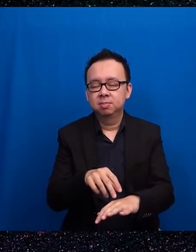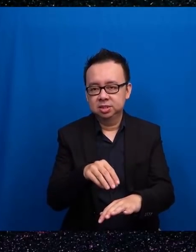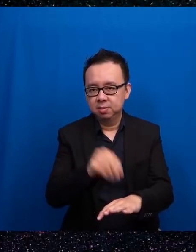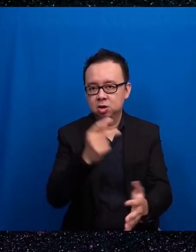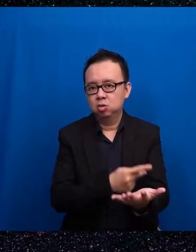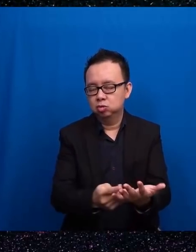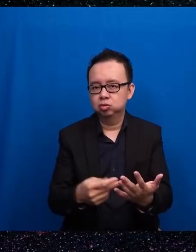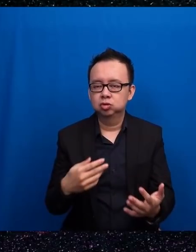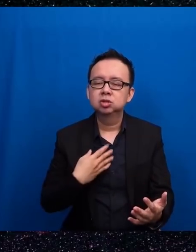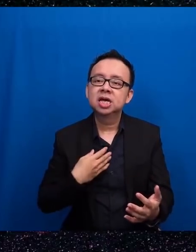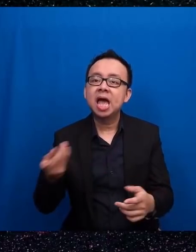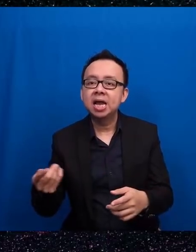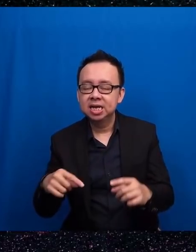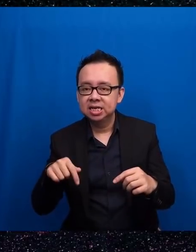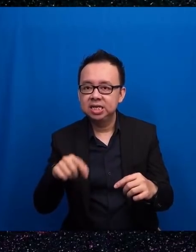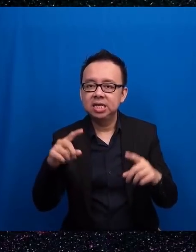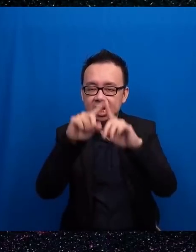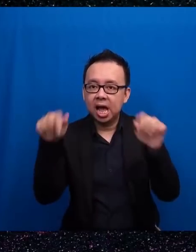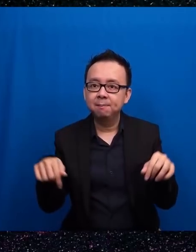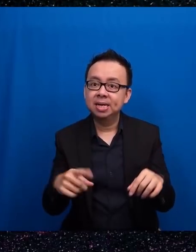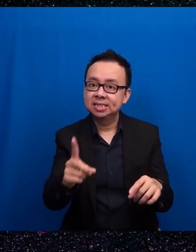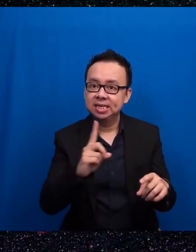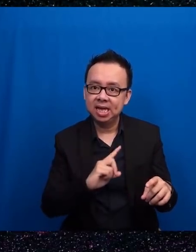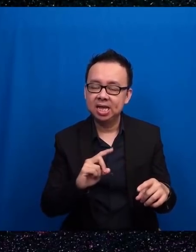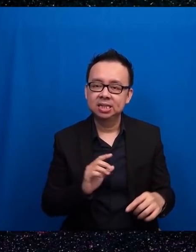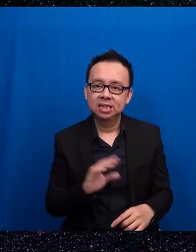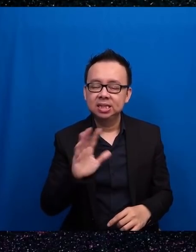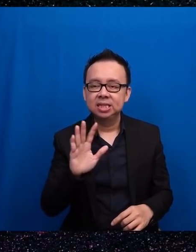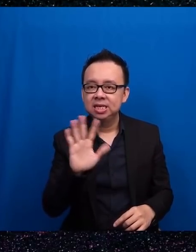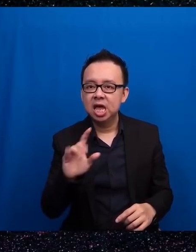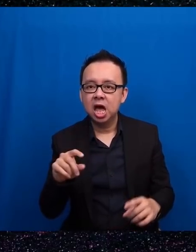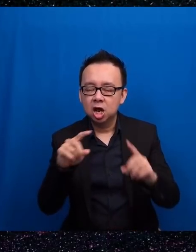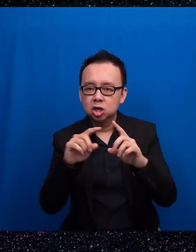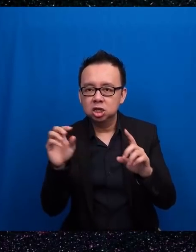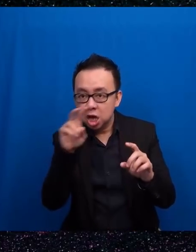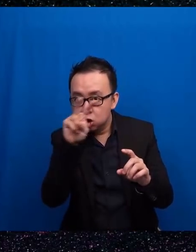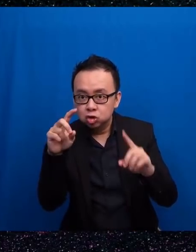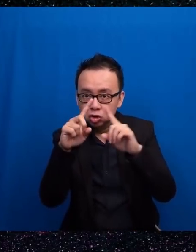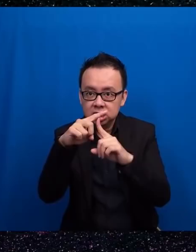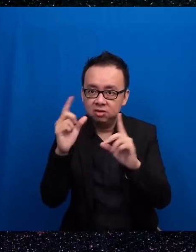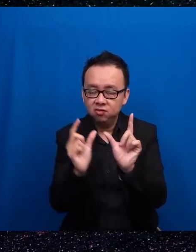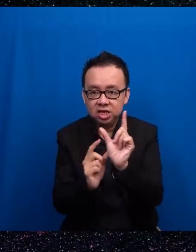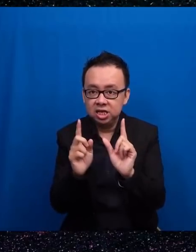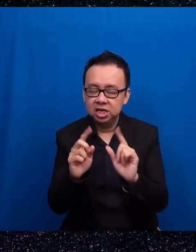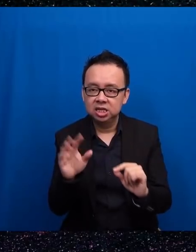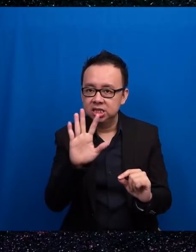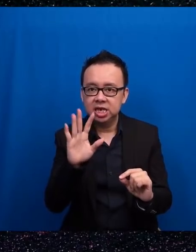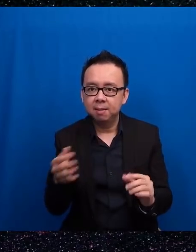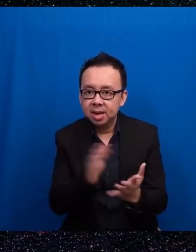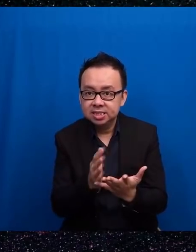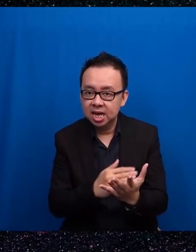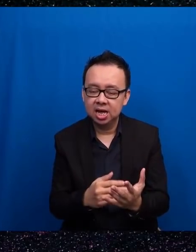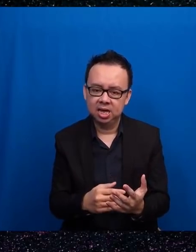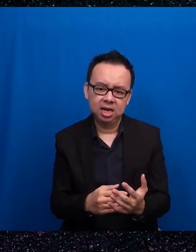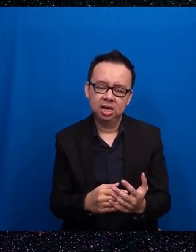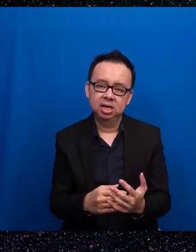Lalu saya berada di kamar sendirian, tidak nonton TV, tidak baca kecuali Alkitab. ya, nggak HP-an